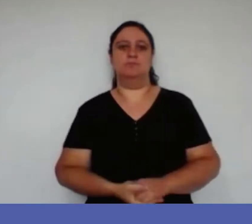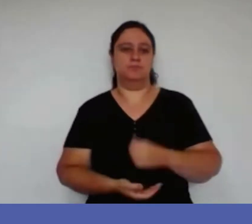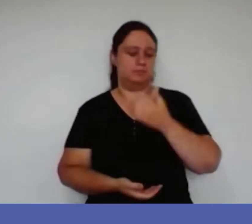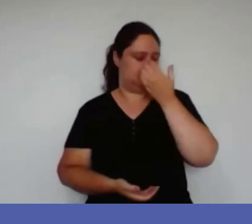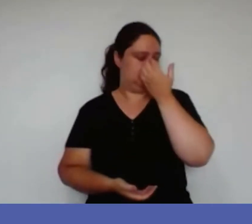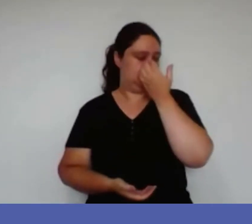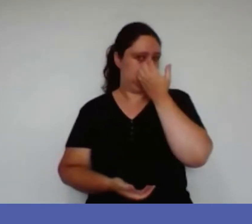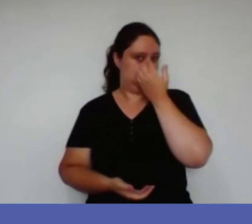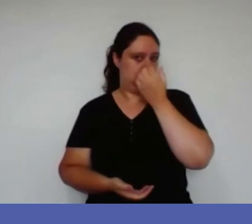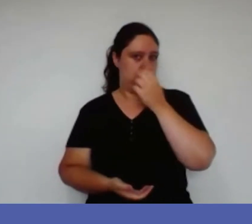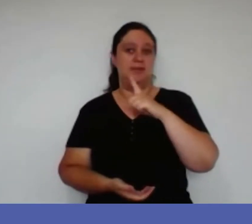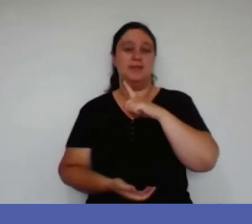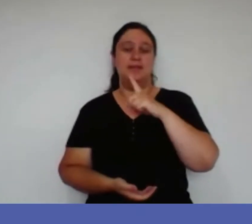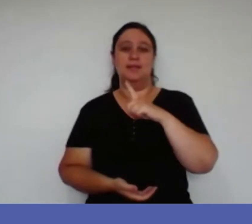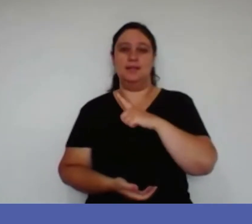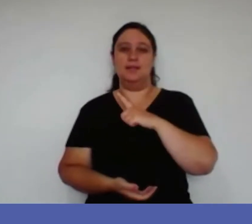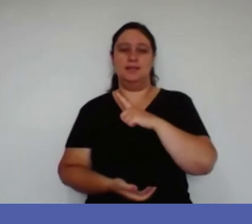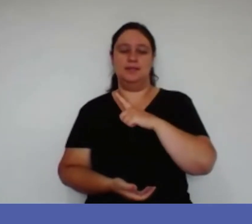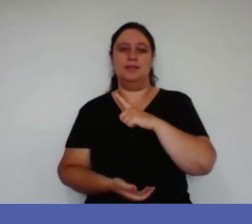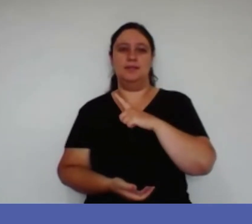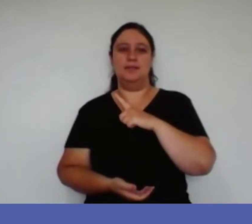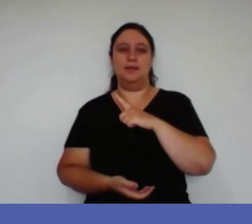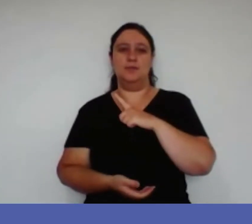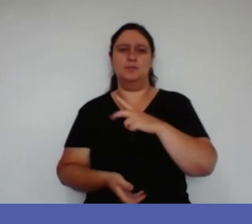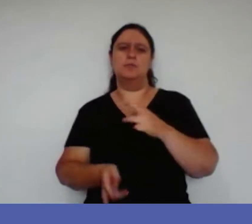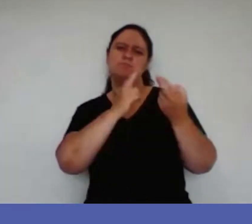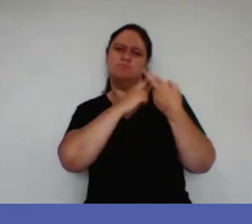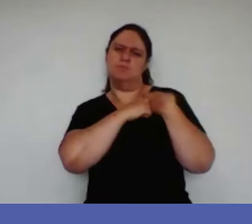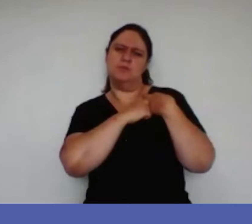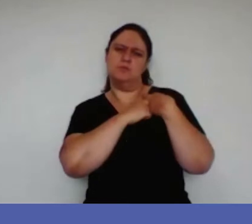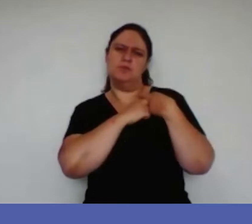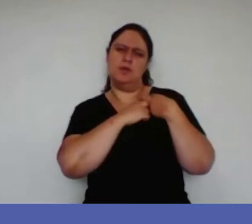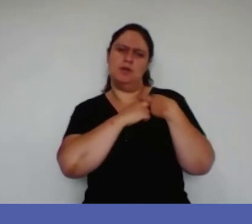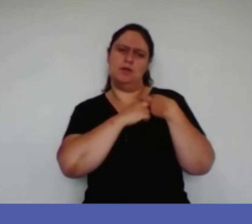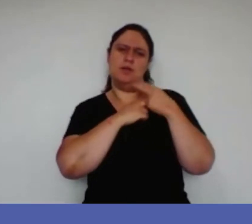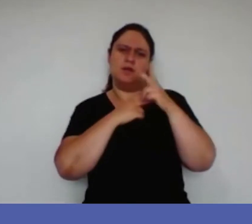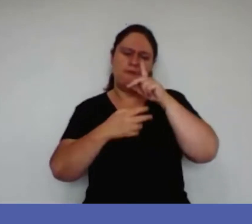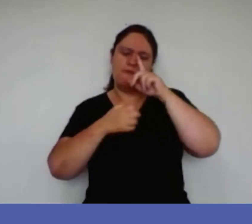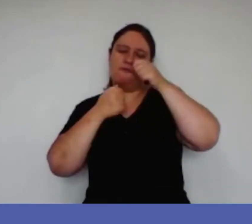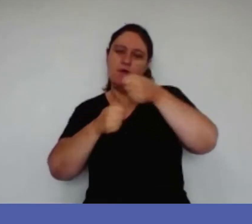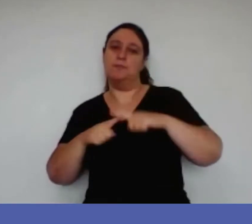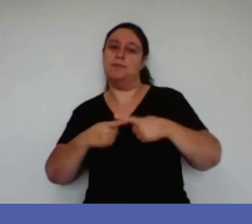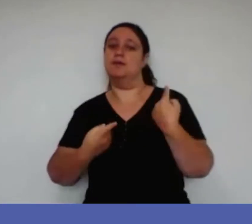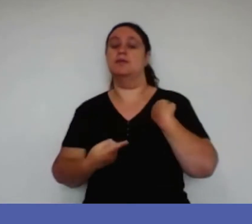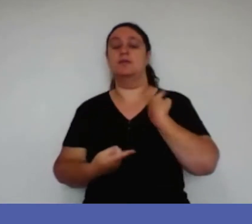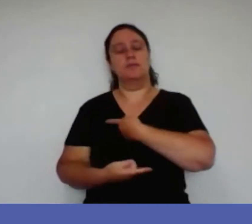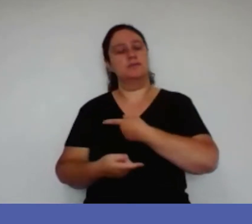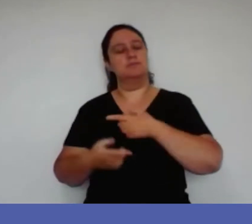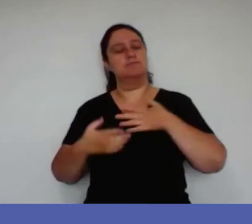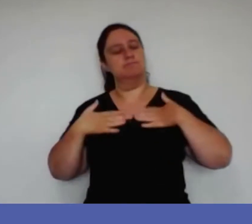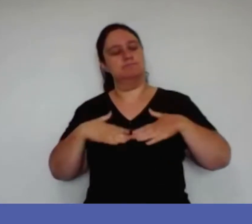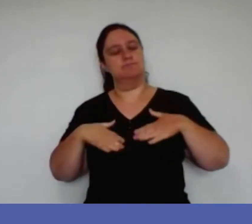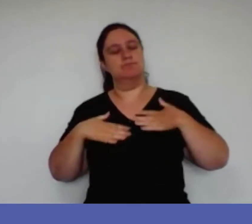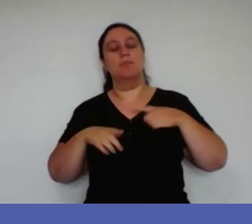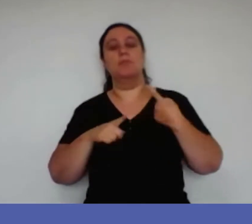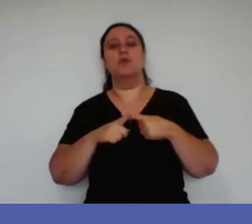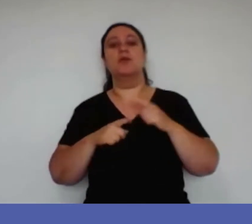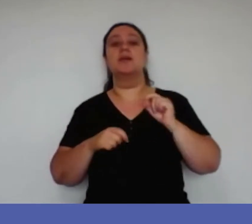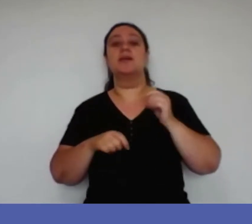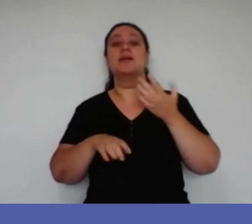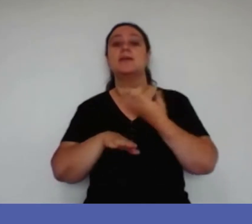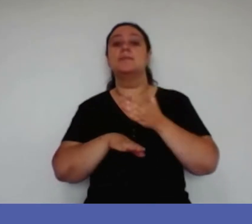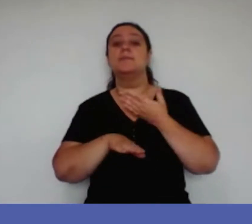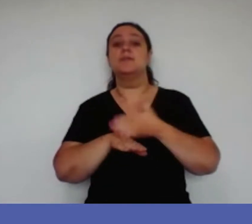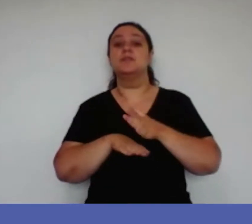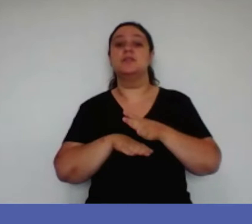tarefa pesada. Mas, por outro lado, irmãos, nós descansamos. Porque quem faz é o Espírito. Quem faz é Deus,